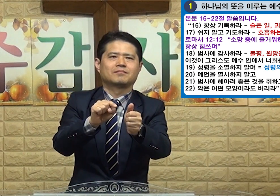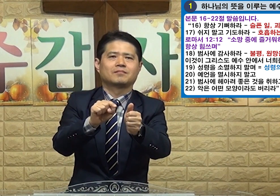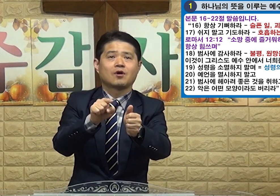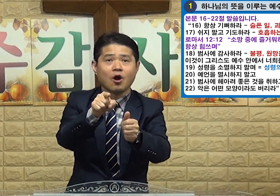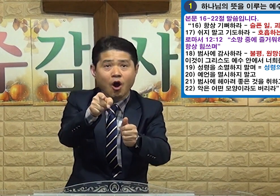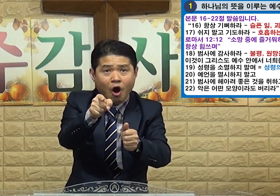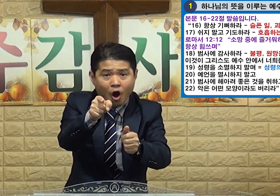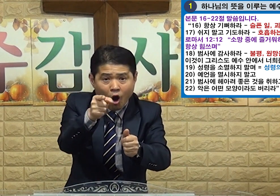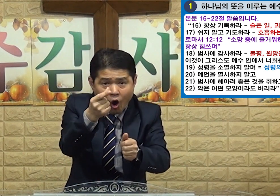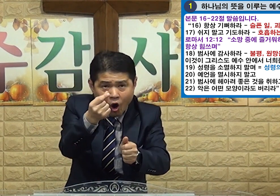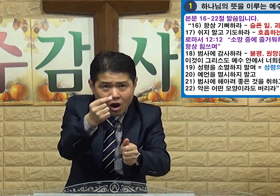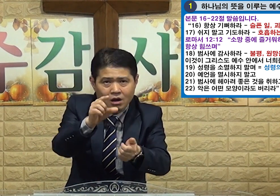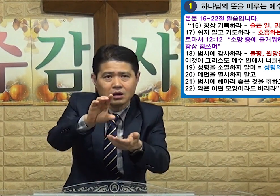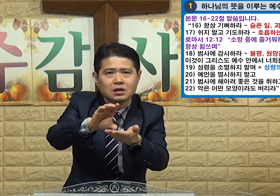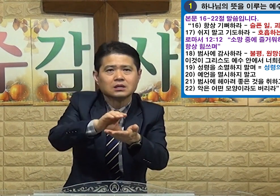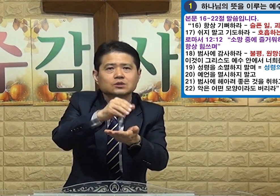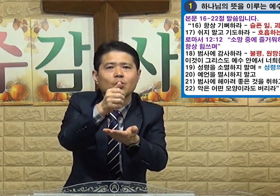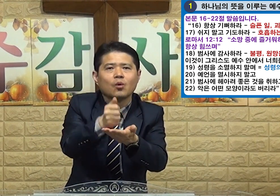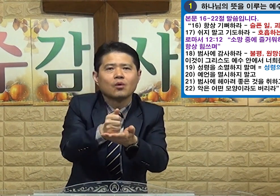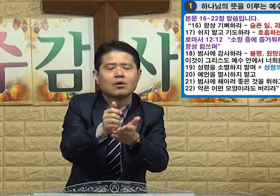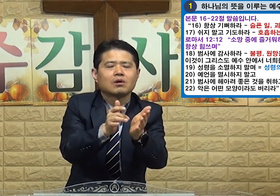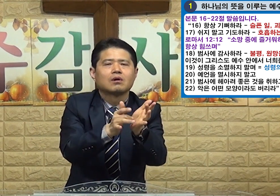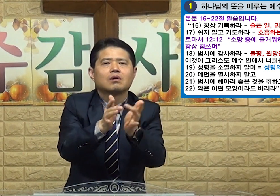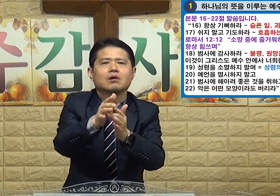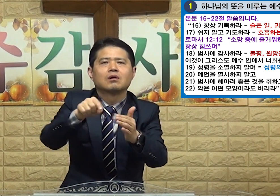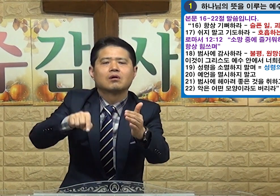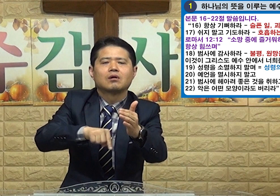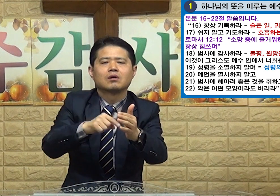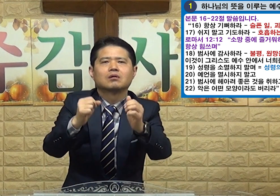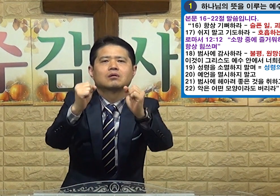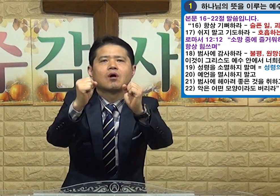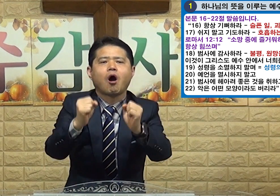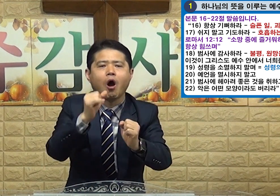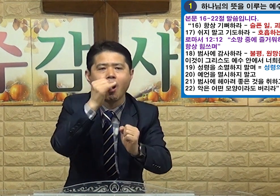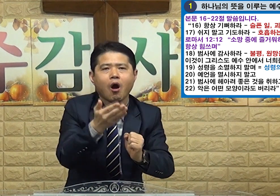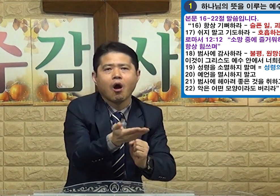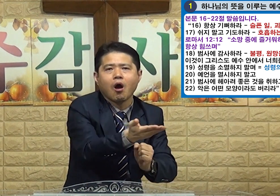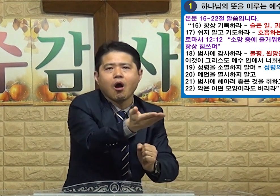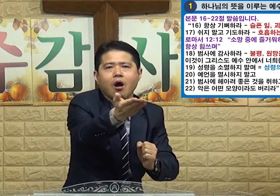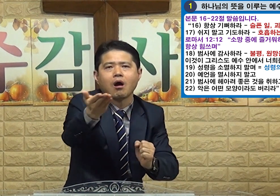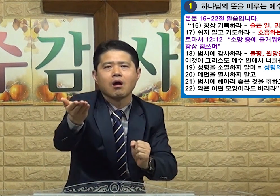라고 했듯이 그렇게 감사한다면 하나님이 예수 가운데